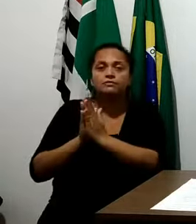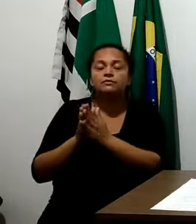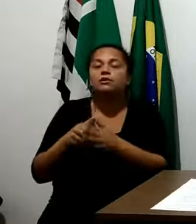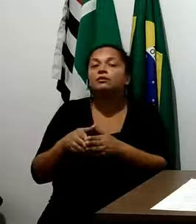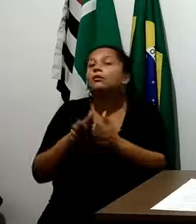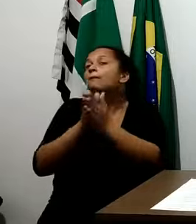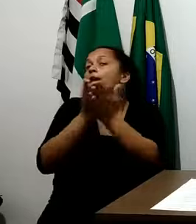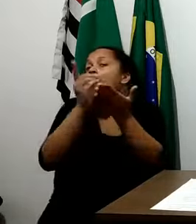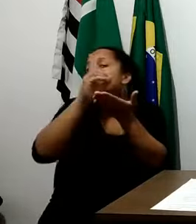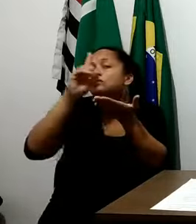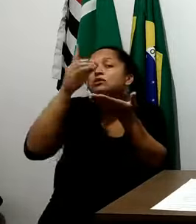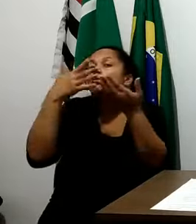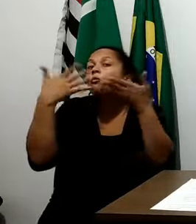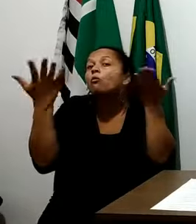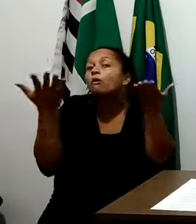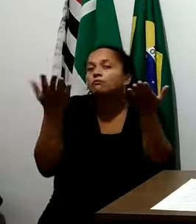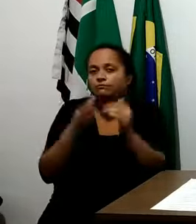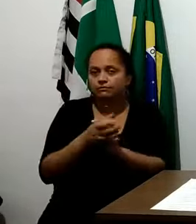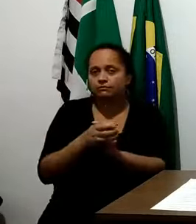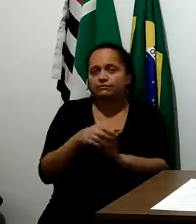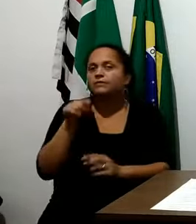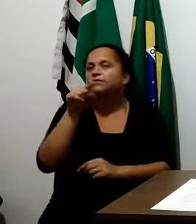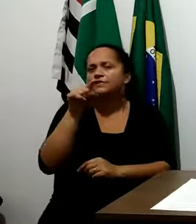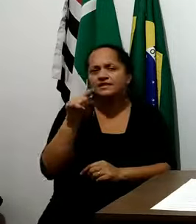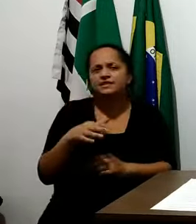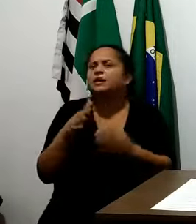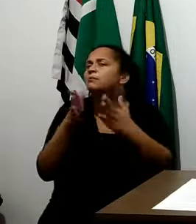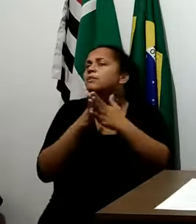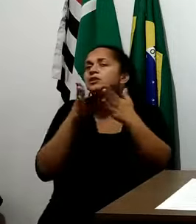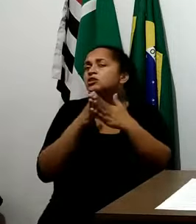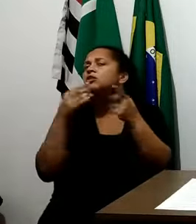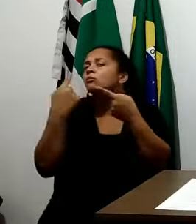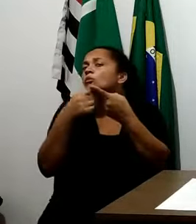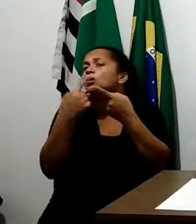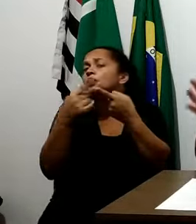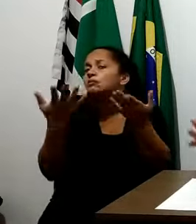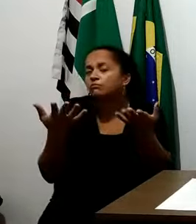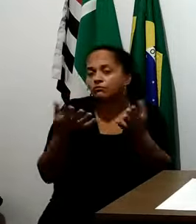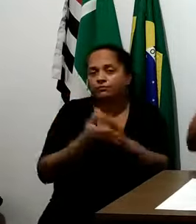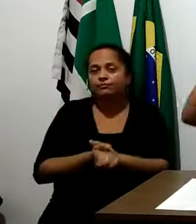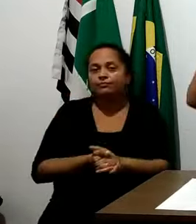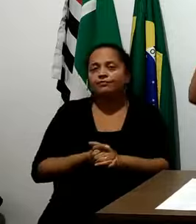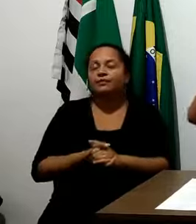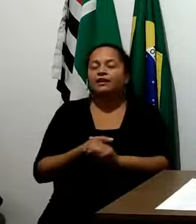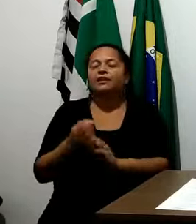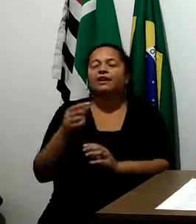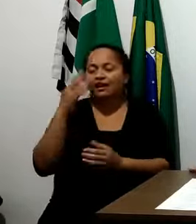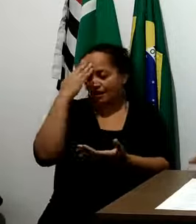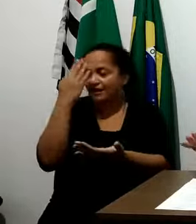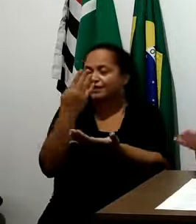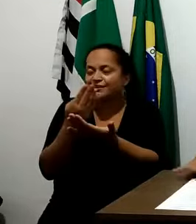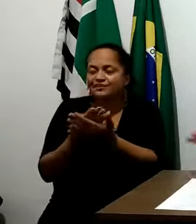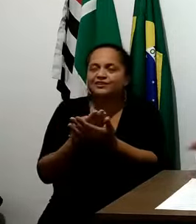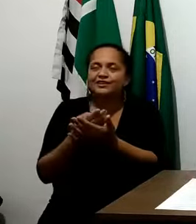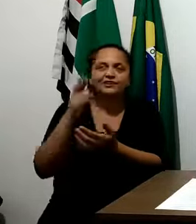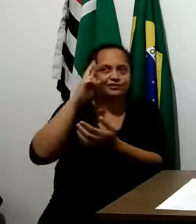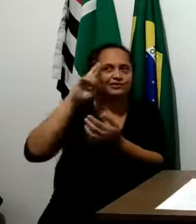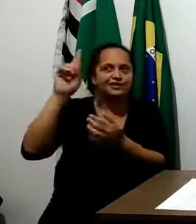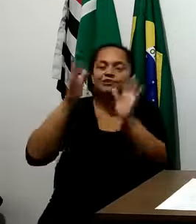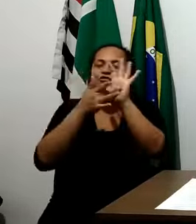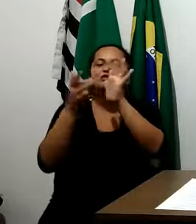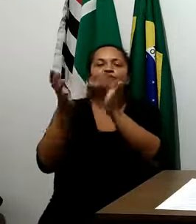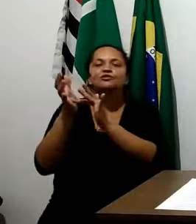Baseado em que verdade? Você está pedindo isso, essa intercessão? Baseado nisso. Crê no Senhor Jesus e será salvo tu e